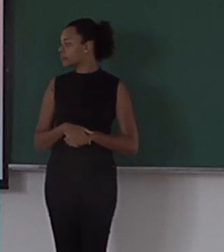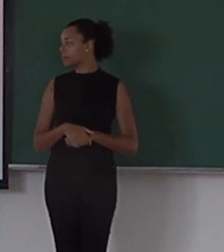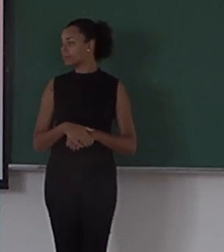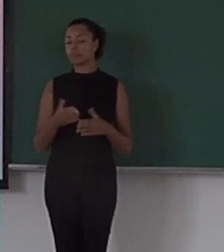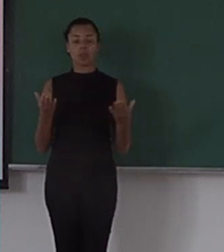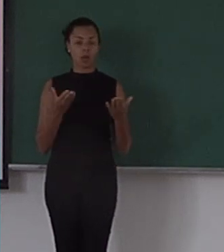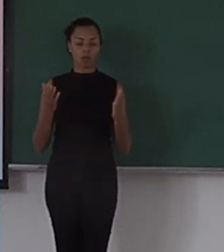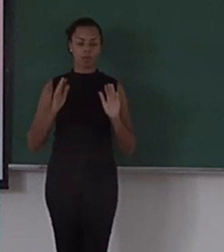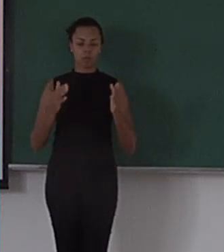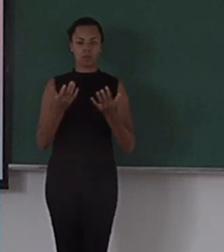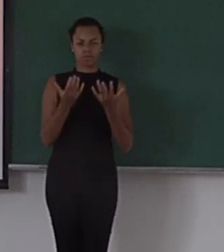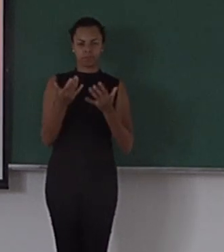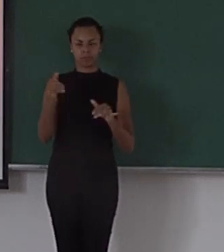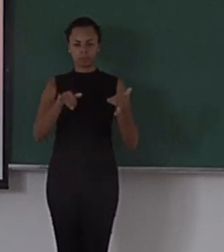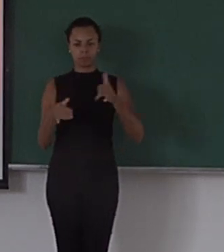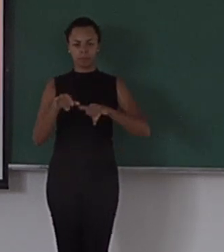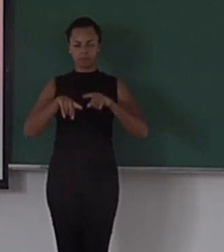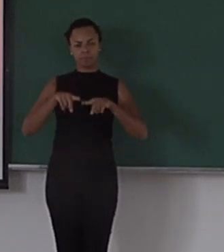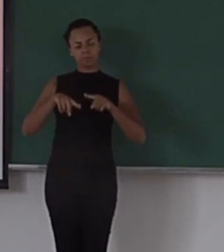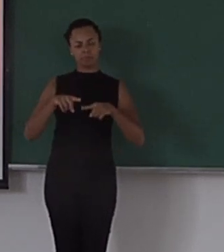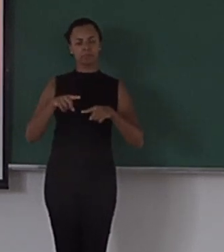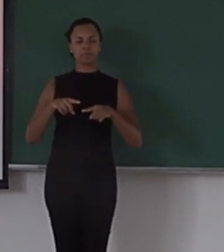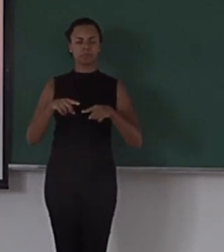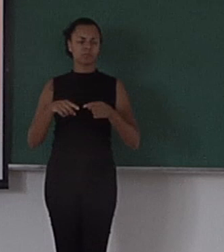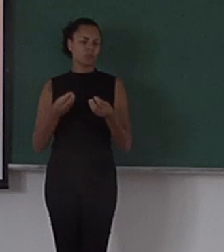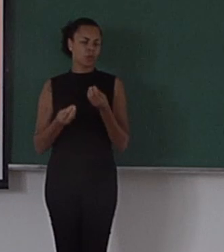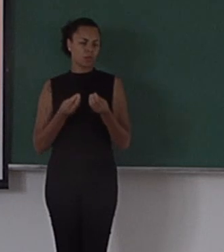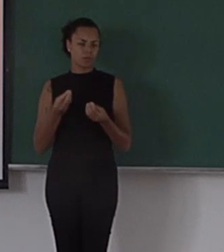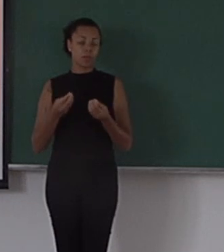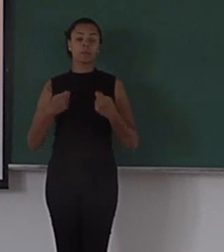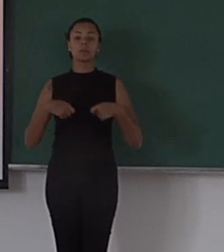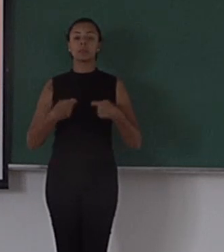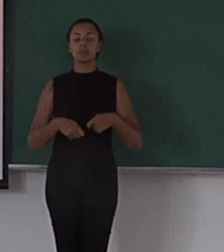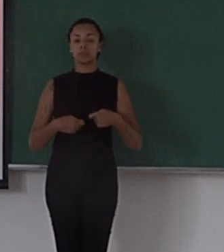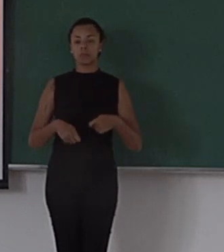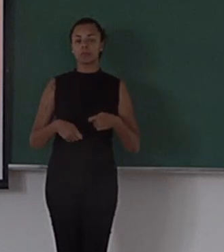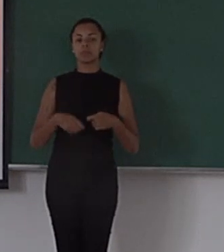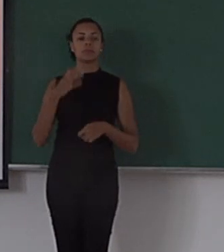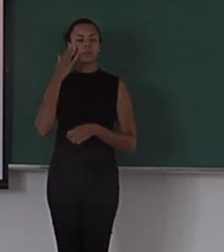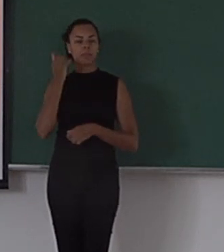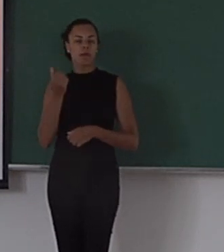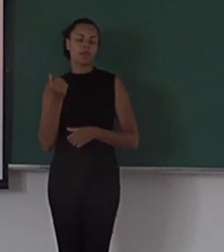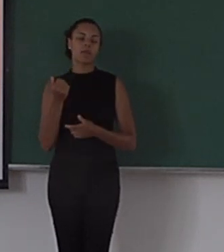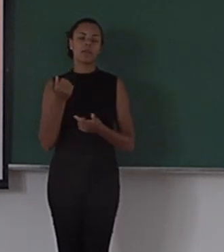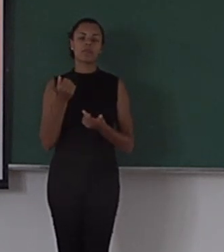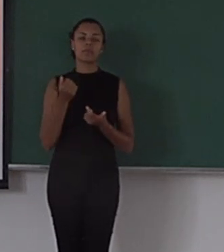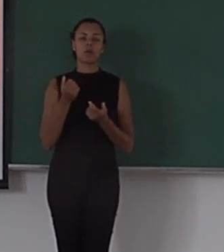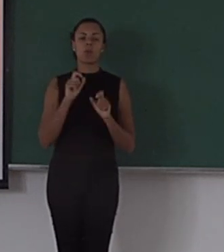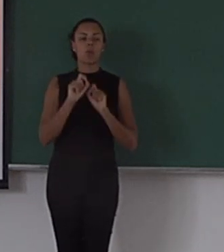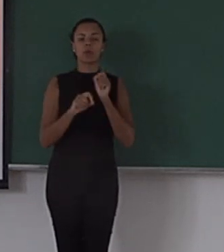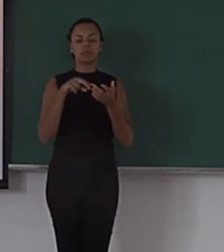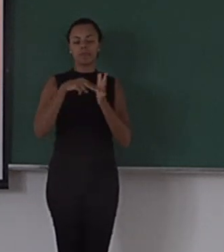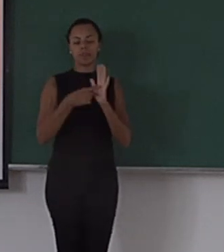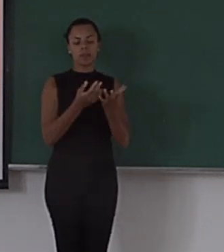das queimaduras químicas, né? Que para a gente poder entender a queimadura química, a gente precisa ter essa noção básica de saber o que é uma